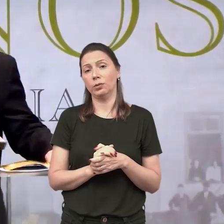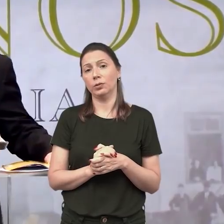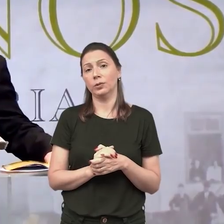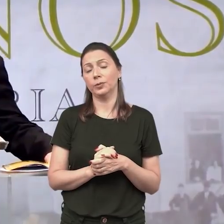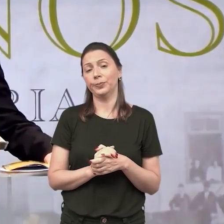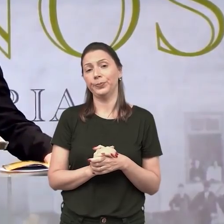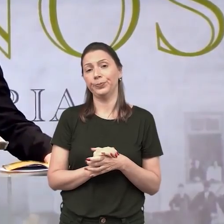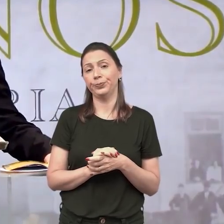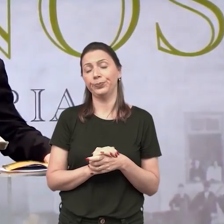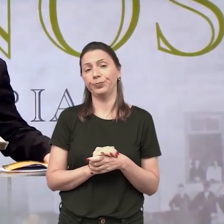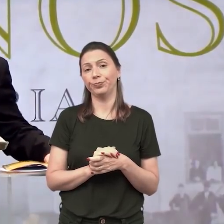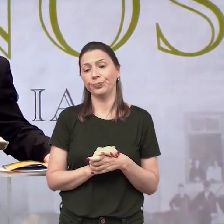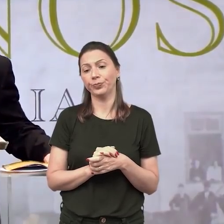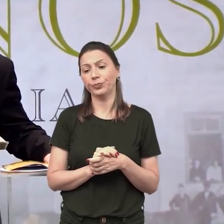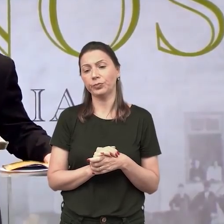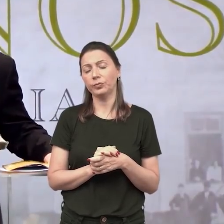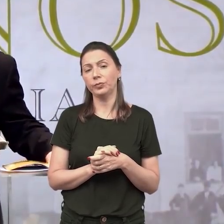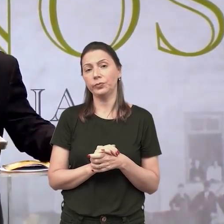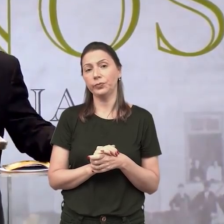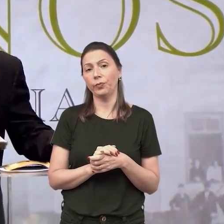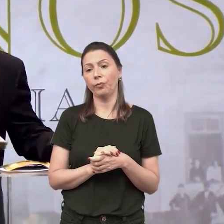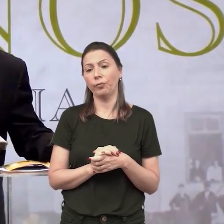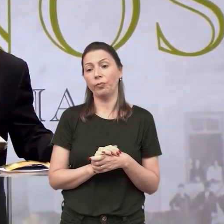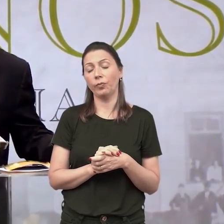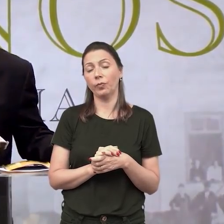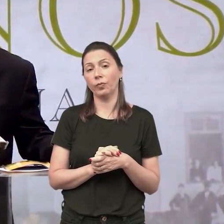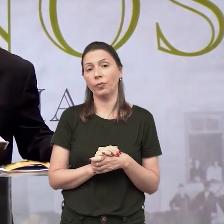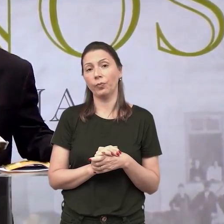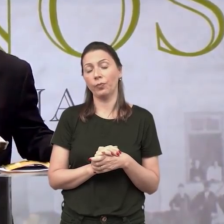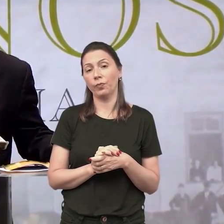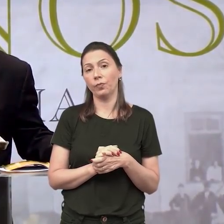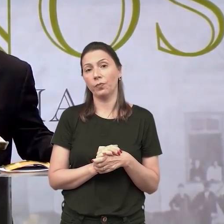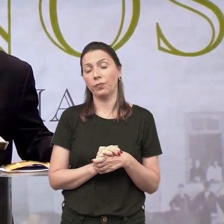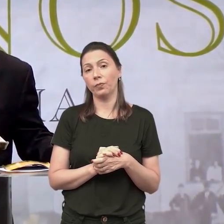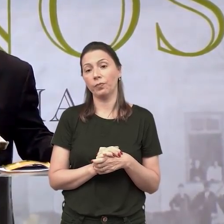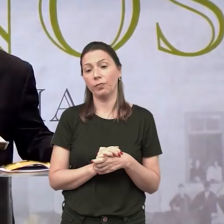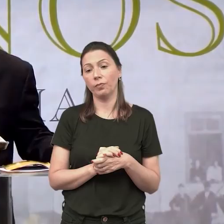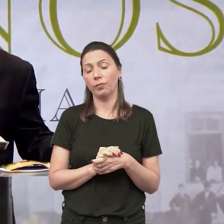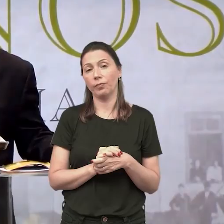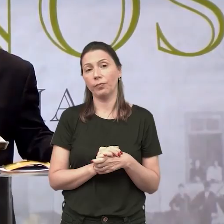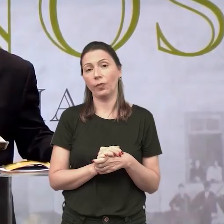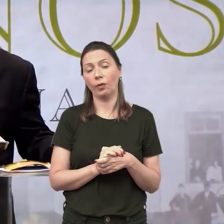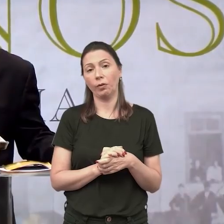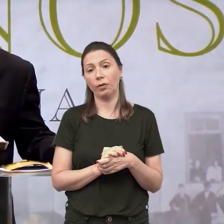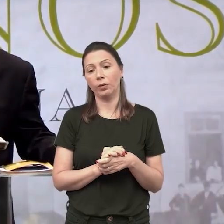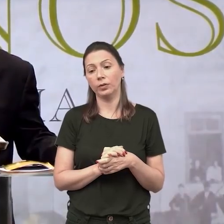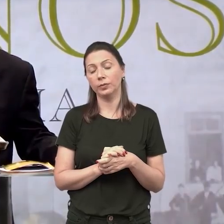E aí vem uma coisa muito interessante.